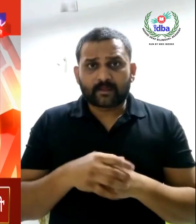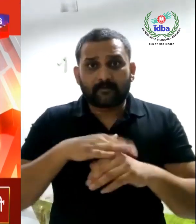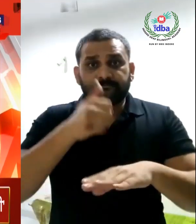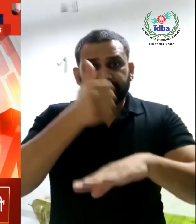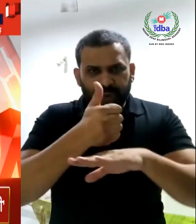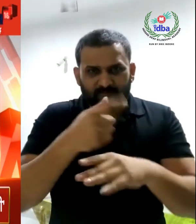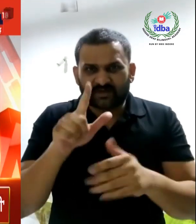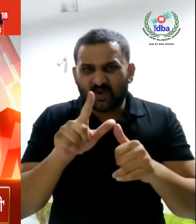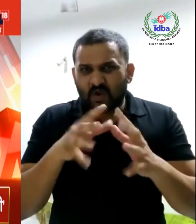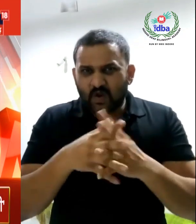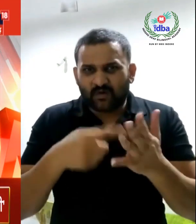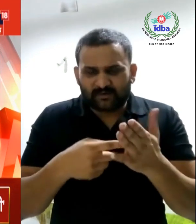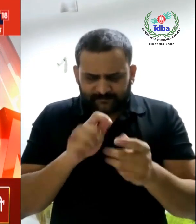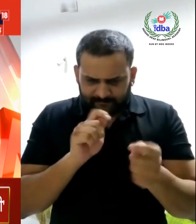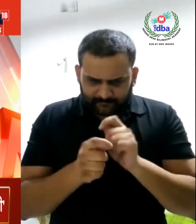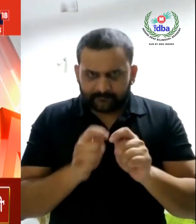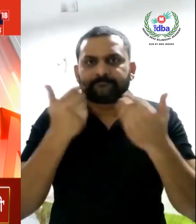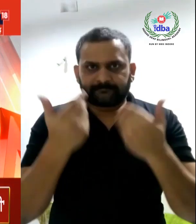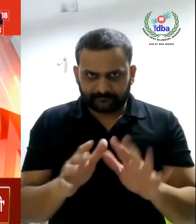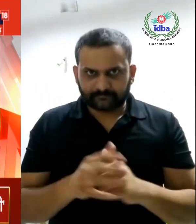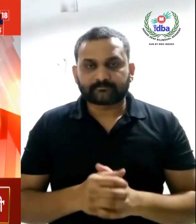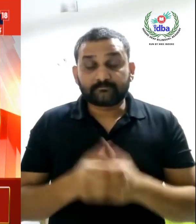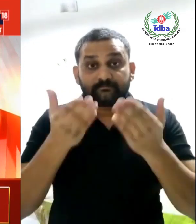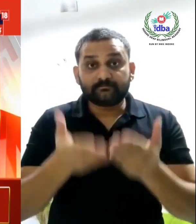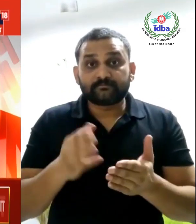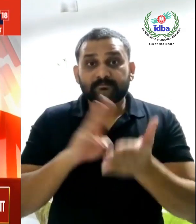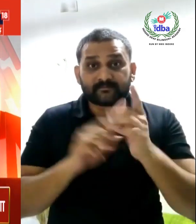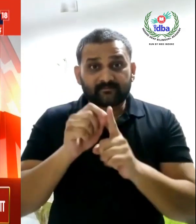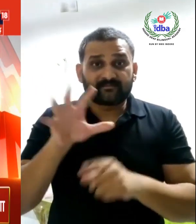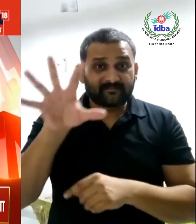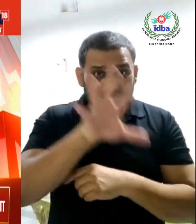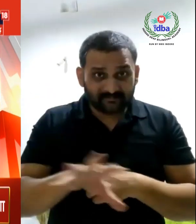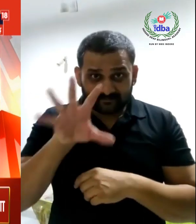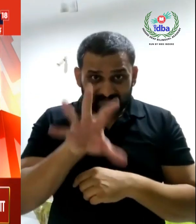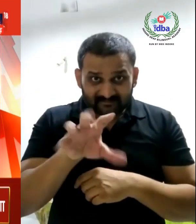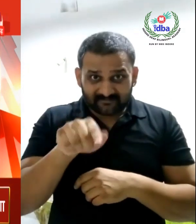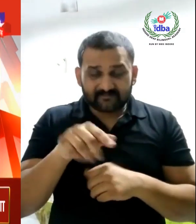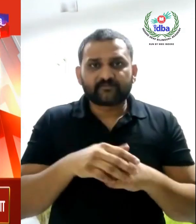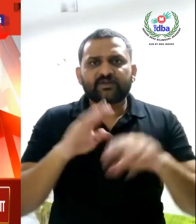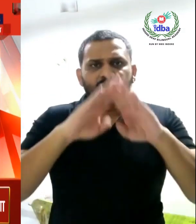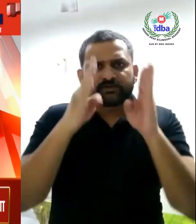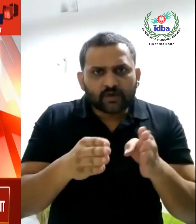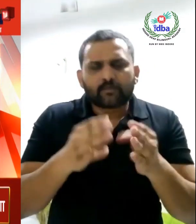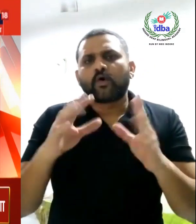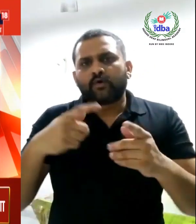स्थापना अधिनियम में संशोधन कर दिया है। अब प्रदेश में दुकान एवं